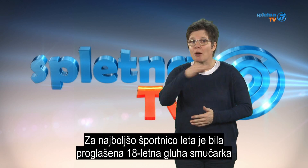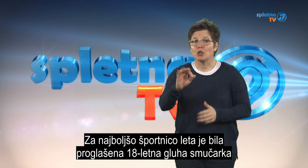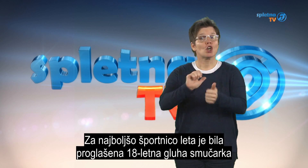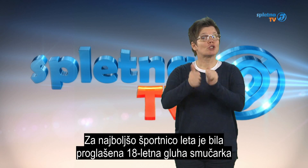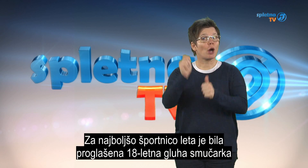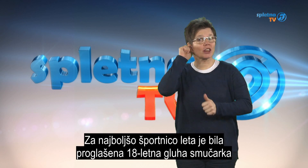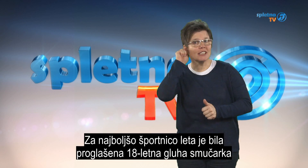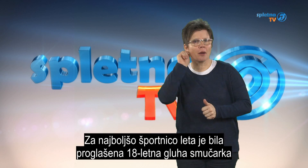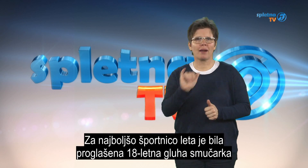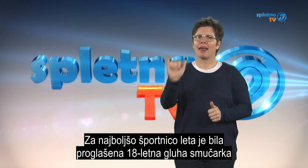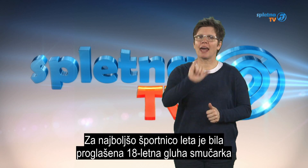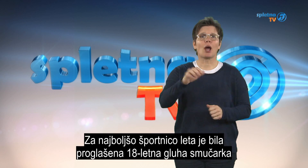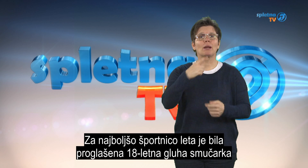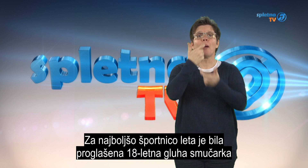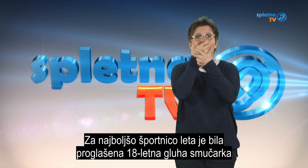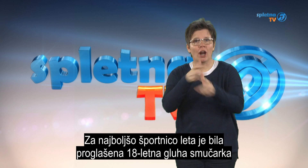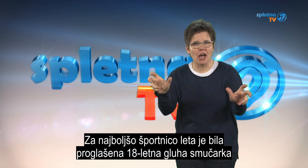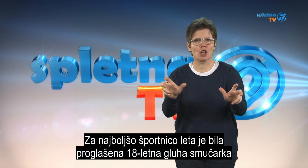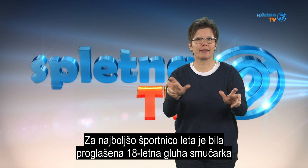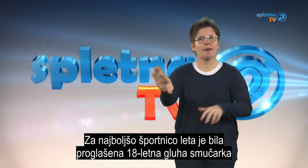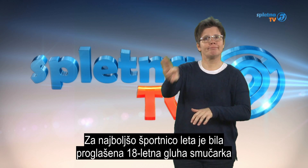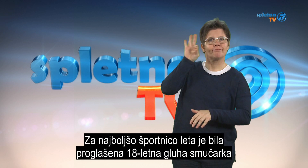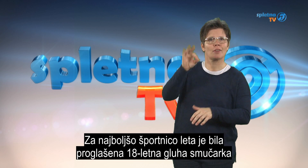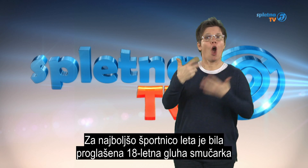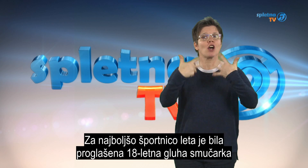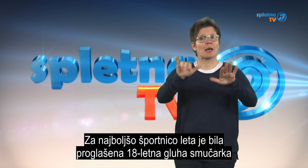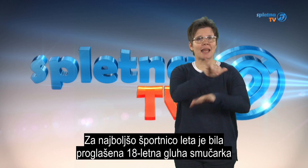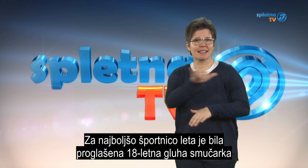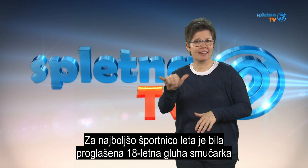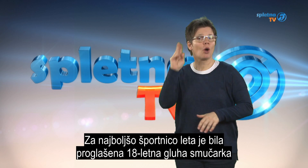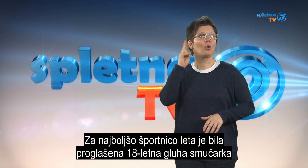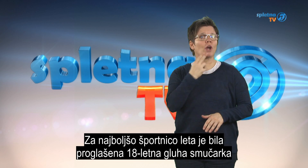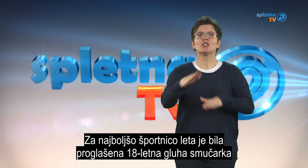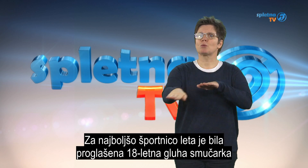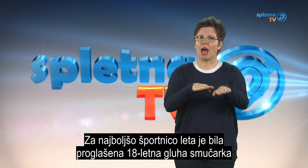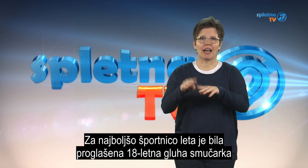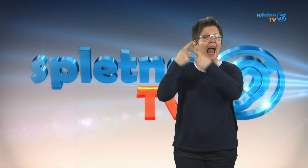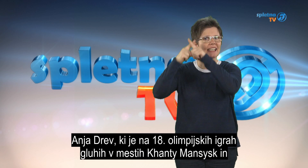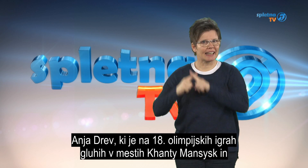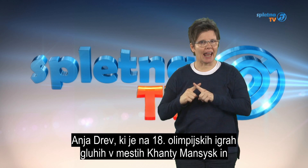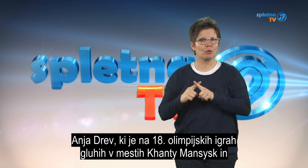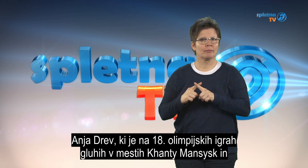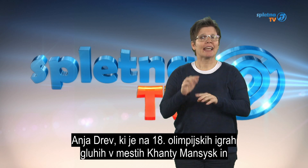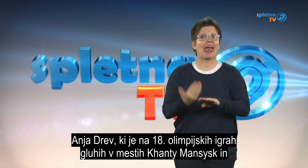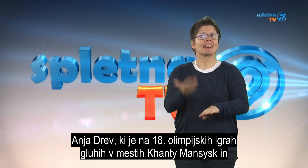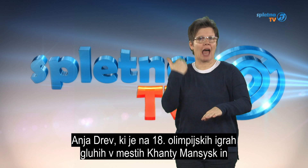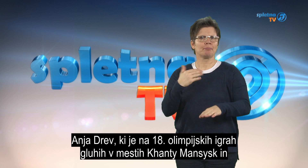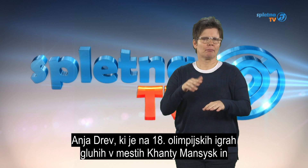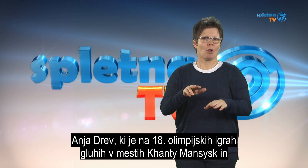Za najboljšo športnico leta je bila proglašena 18-letna gluha smučarka Anja Drev, ki je na